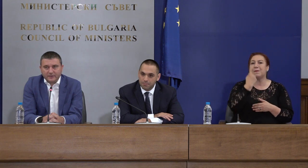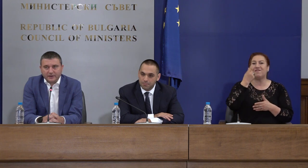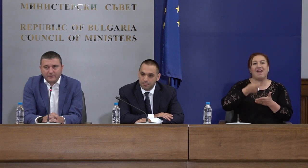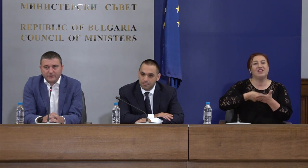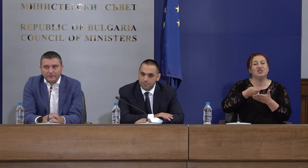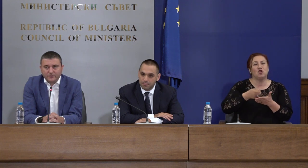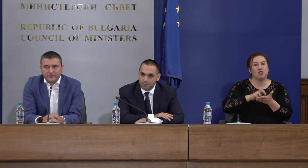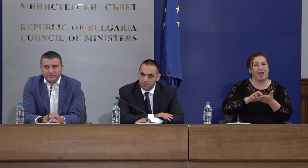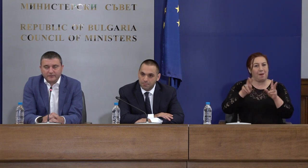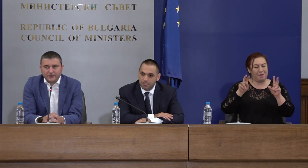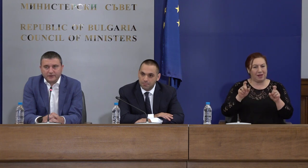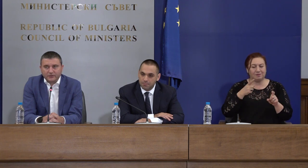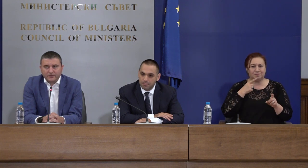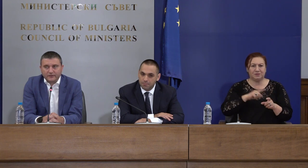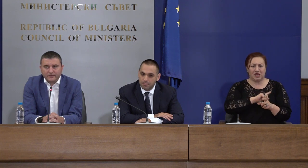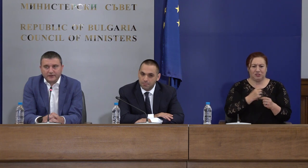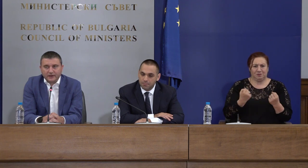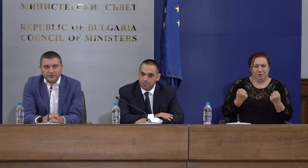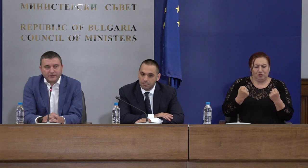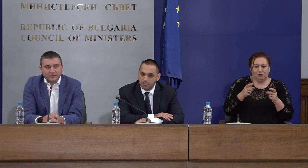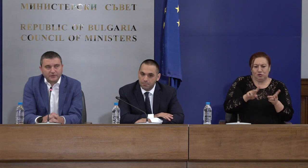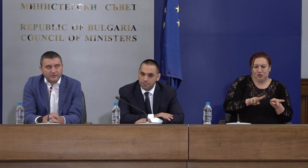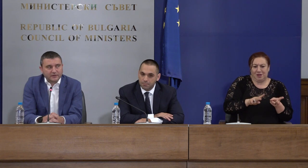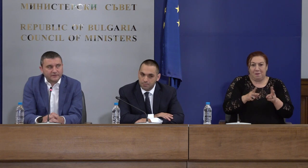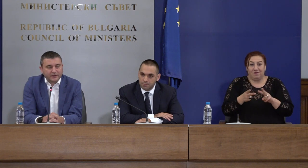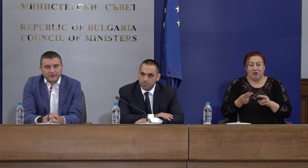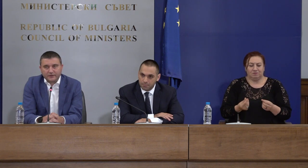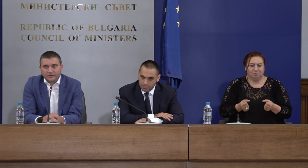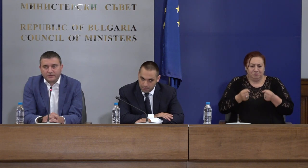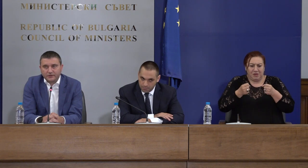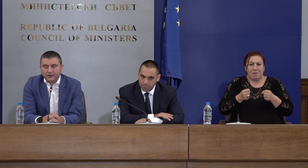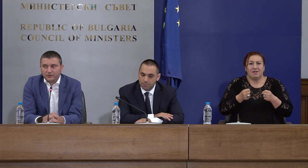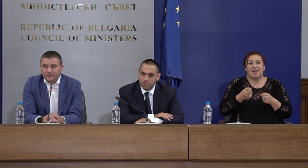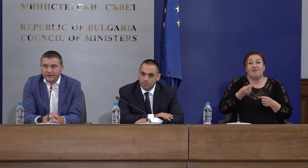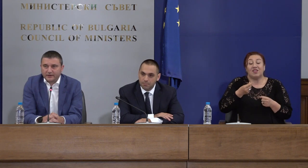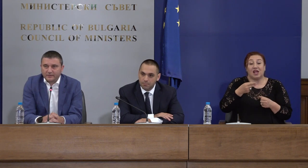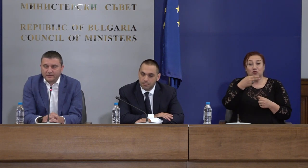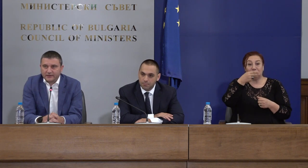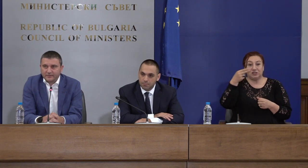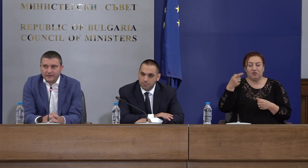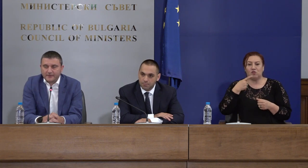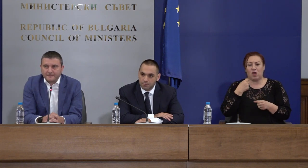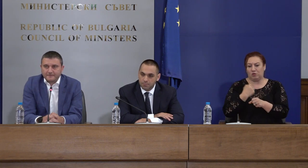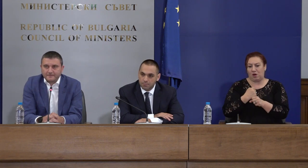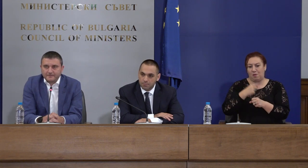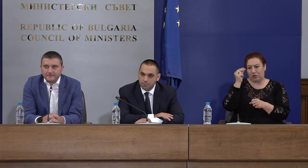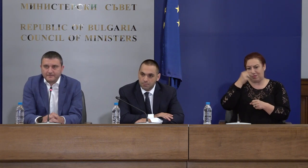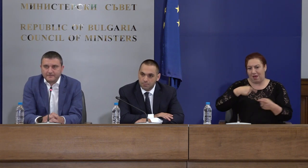засилване на капиталовите и буфери и превръщането ѝ в една още по-стабилна финансова институция, която оперира на българския